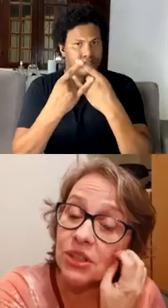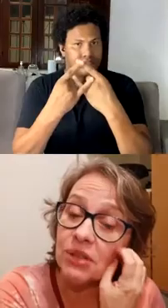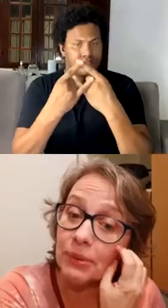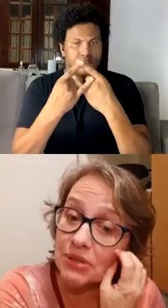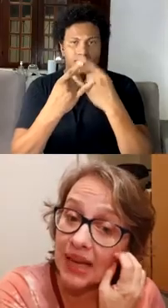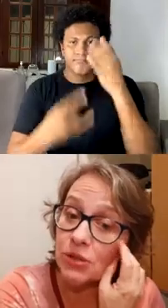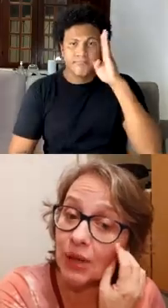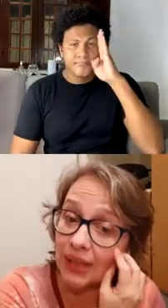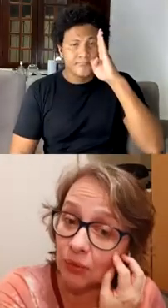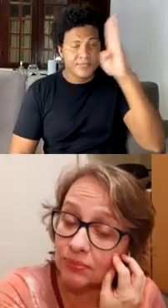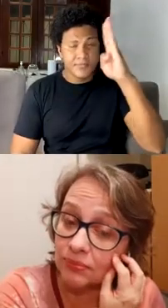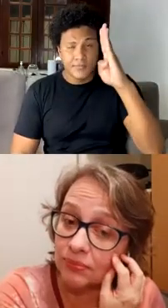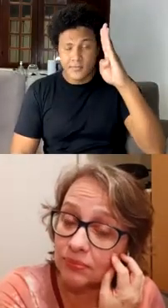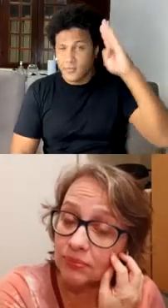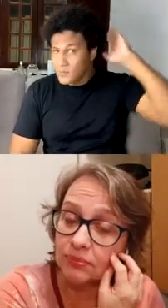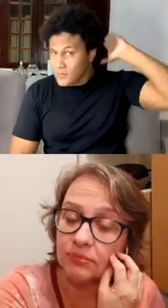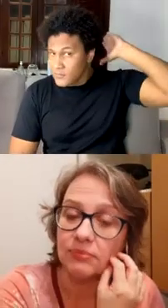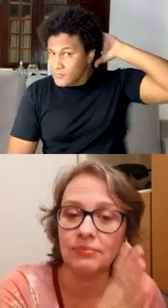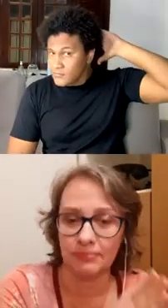Principalmente para o sexo anal.